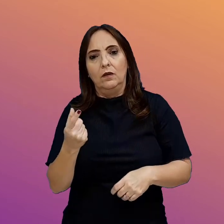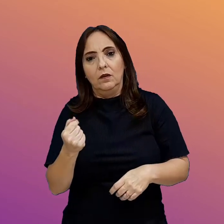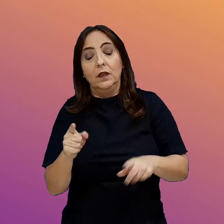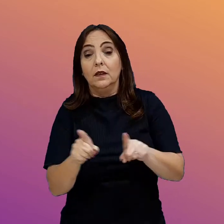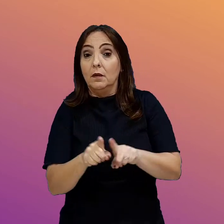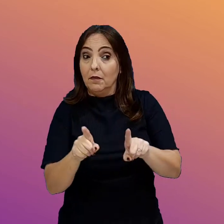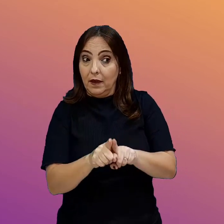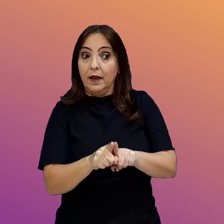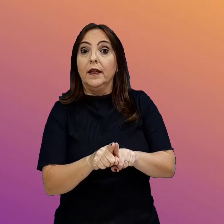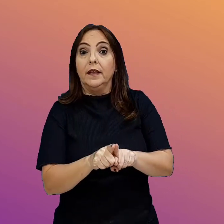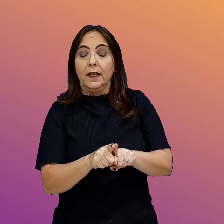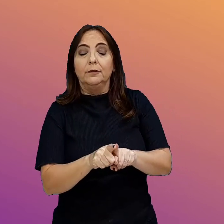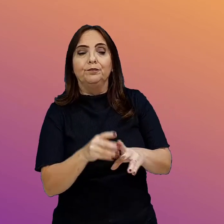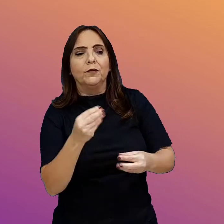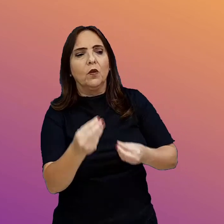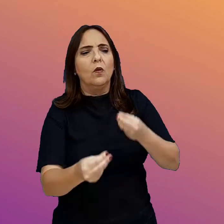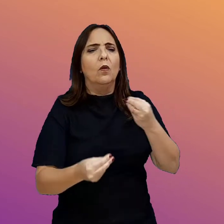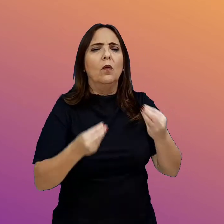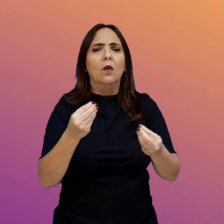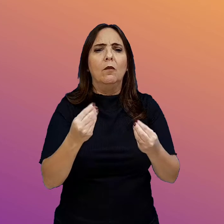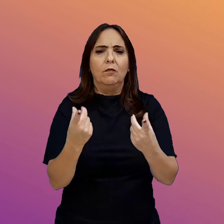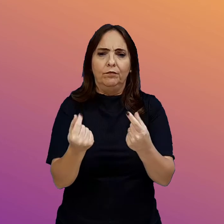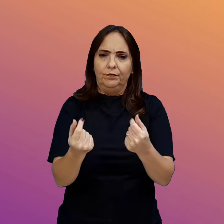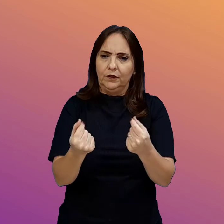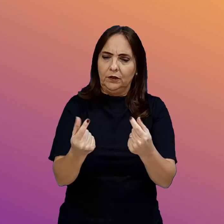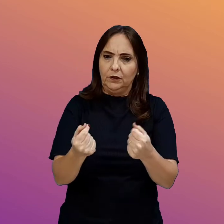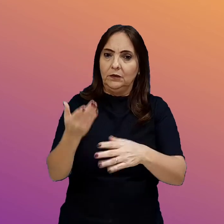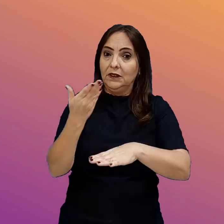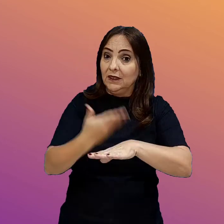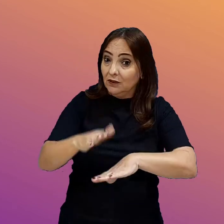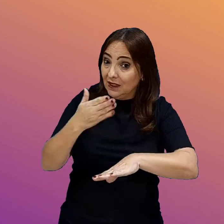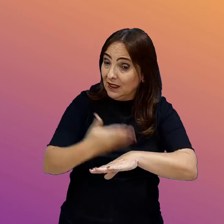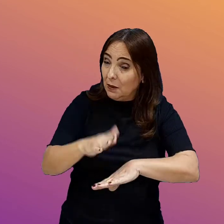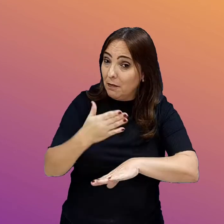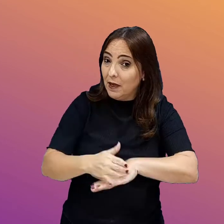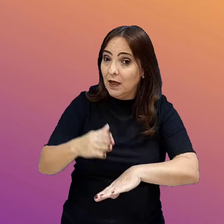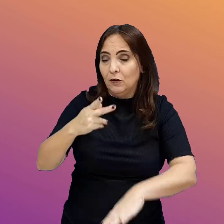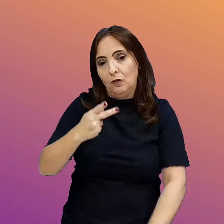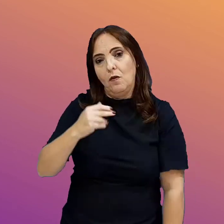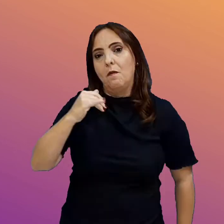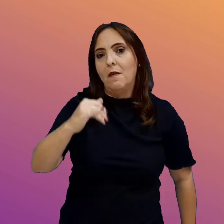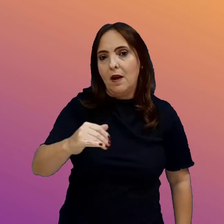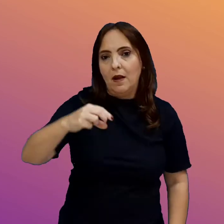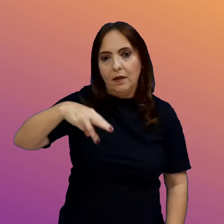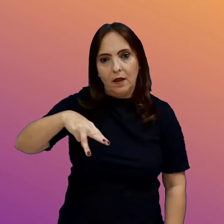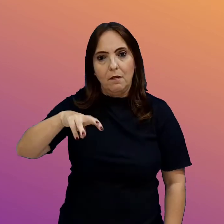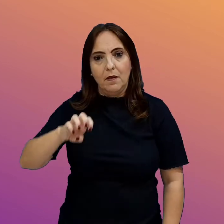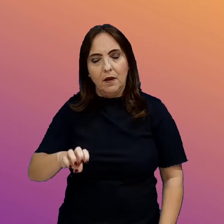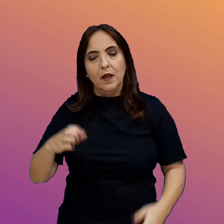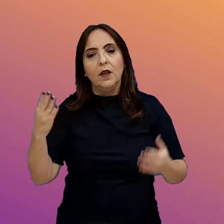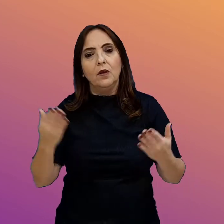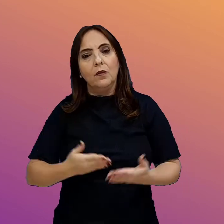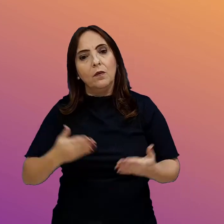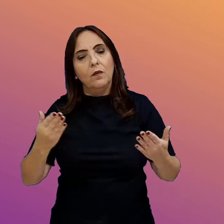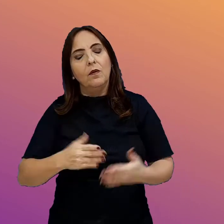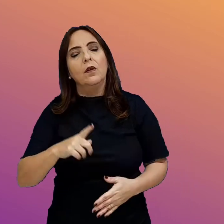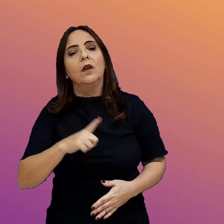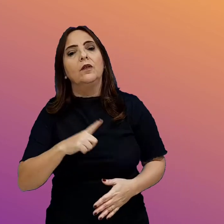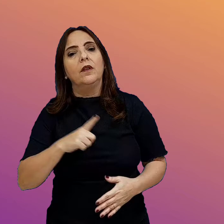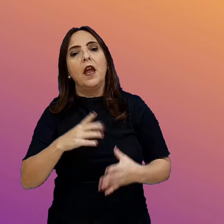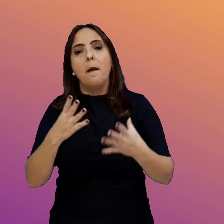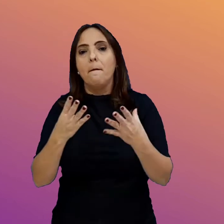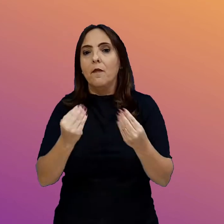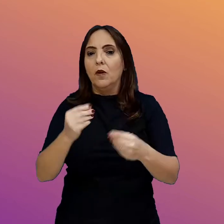cenário econômico. Então, o treinamento dos pais também é importante. E hoje a gente tem muito material aí